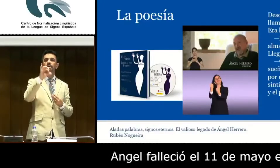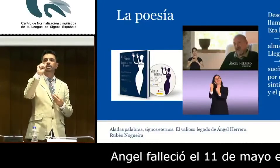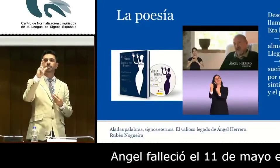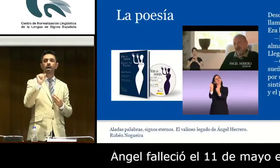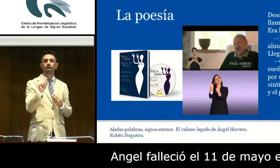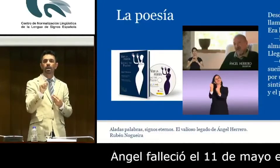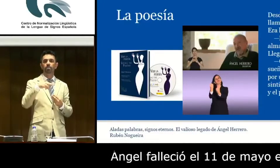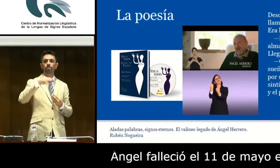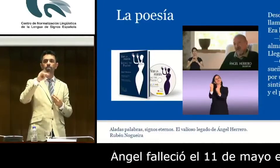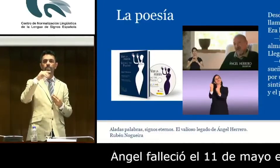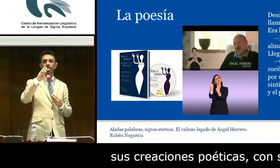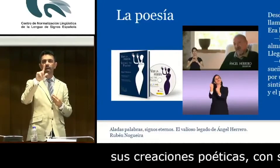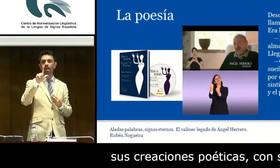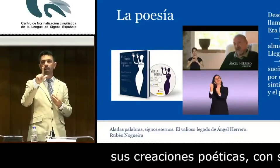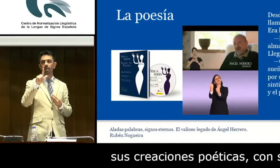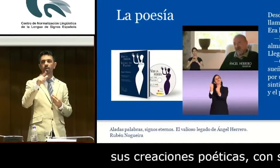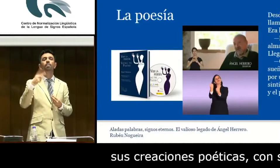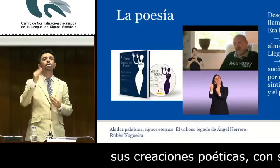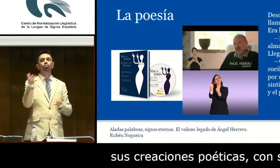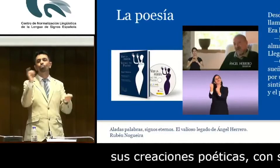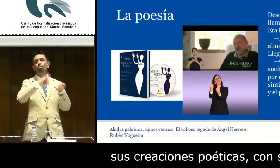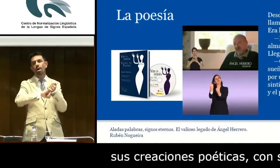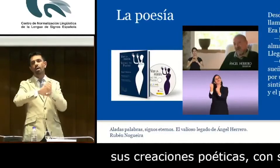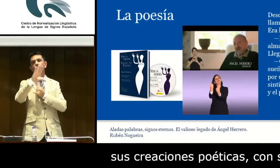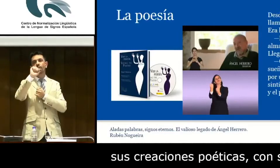Sara, Miguel y su mujer Carmen.